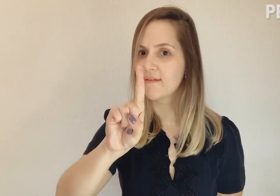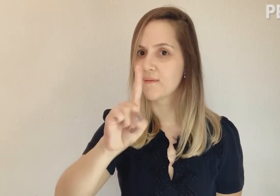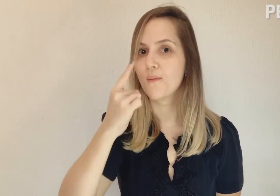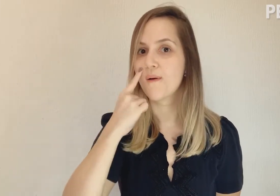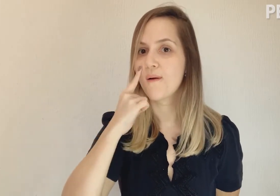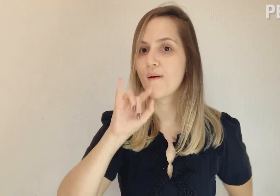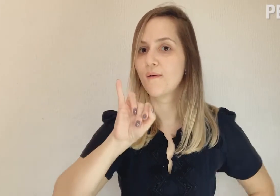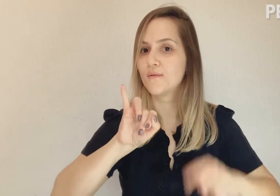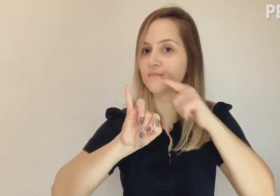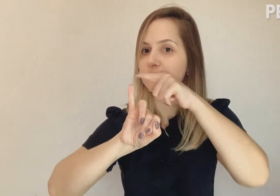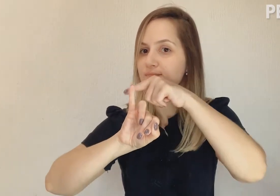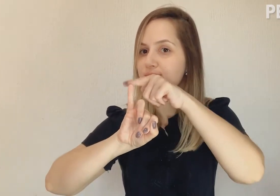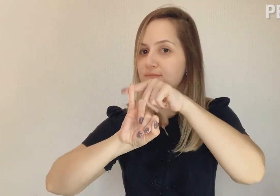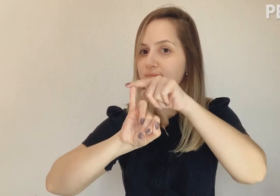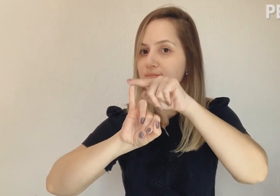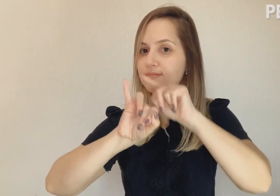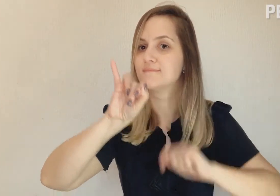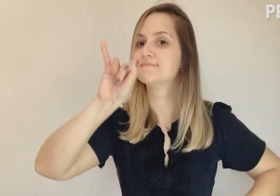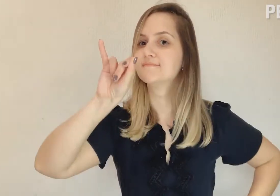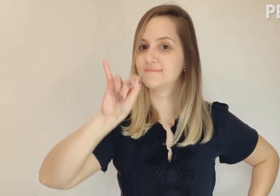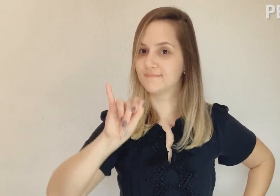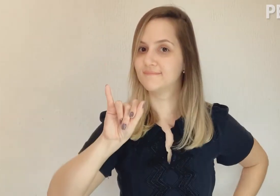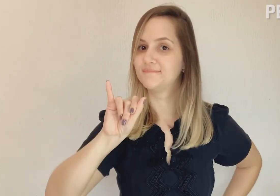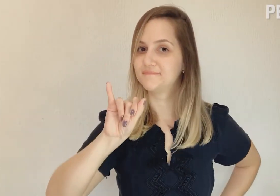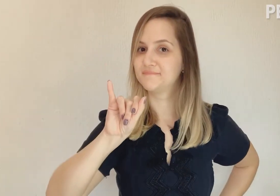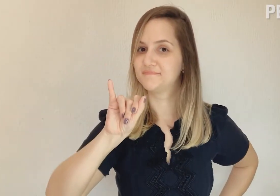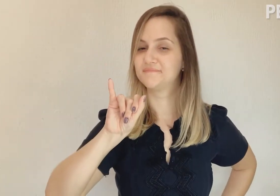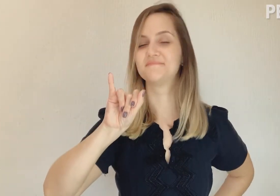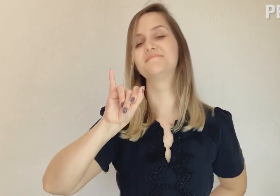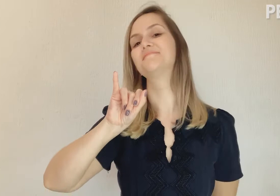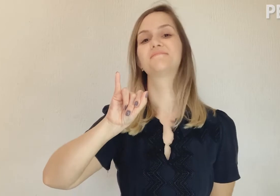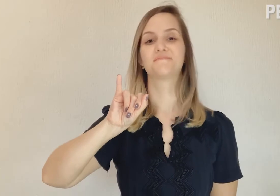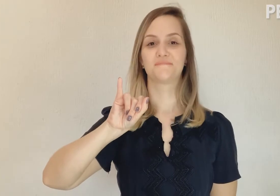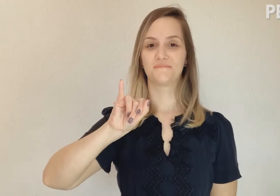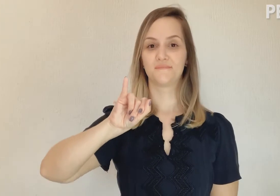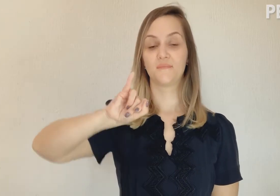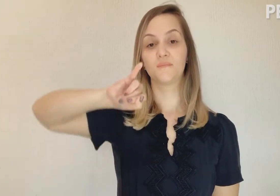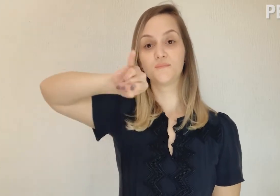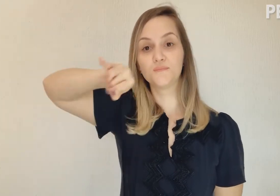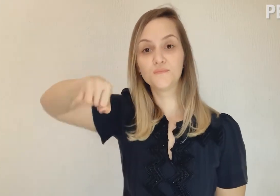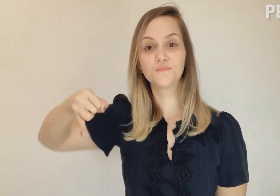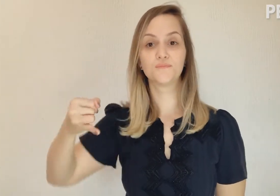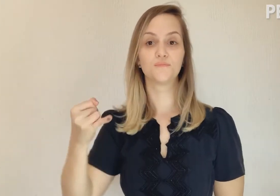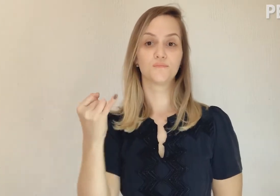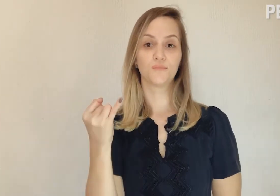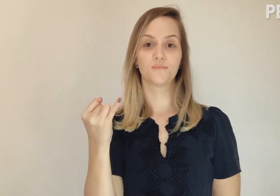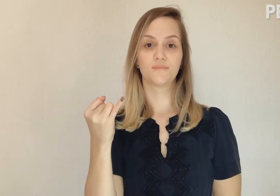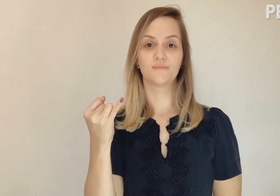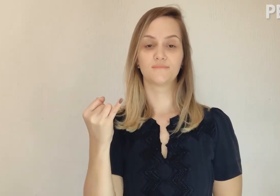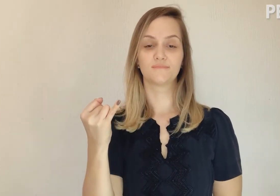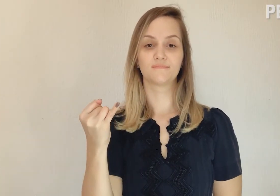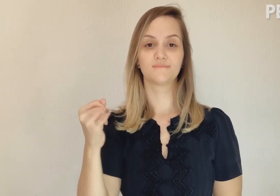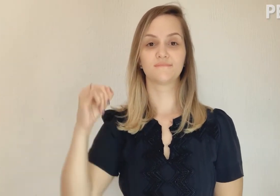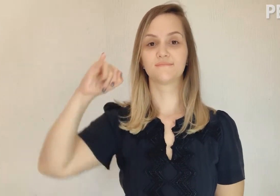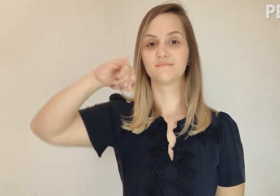Não é. Agora veja a diferença da letra D que nós já aprendemos, ó. Essa é a letra I. Letra J,